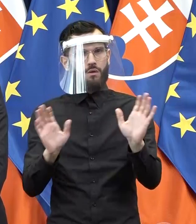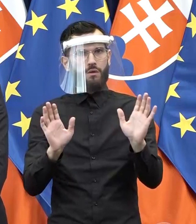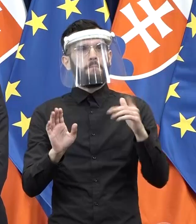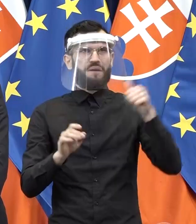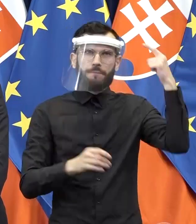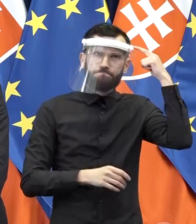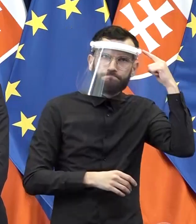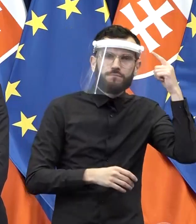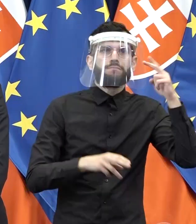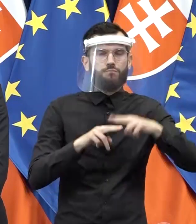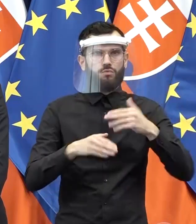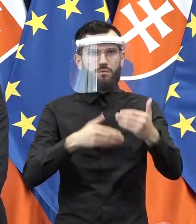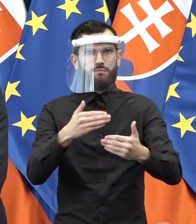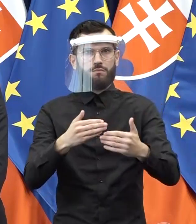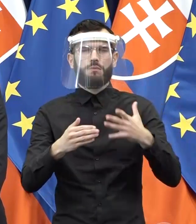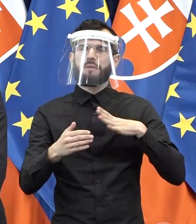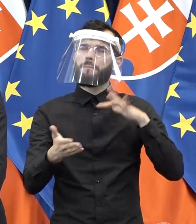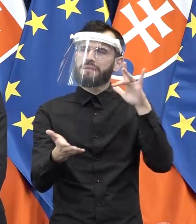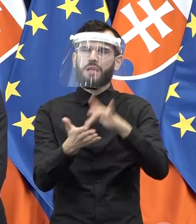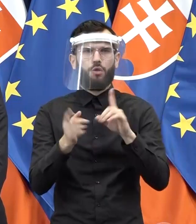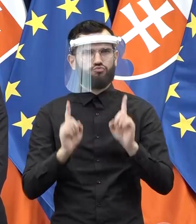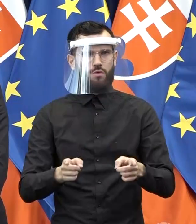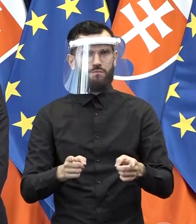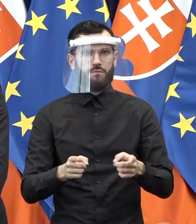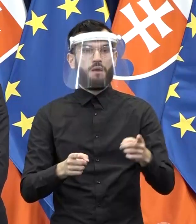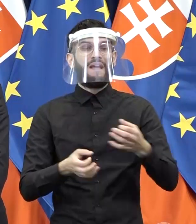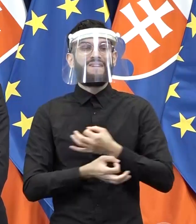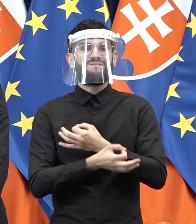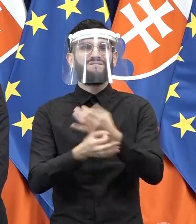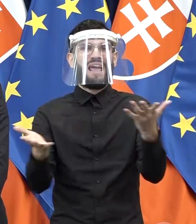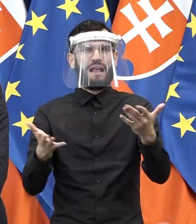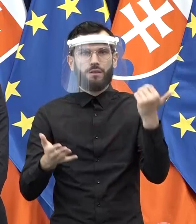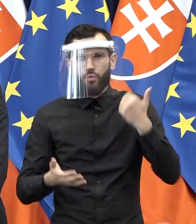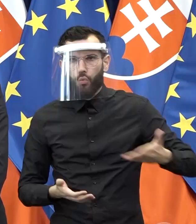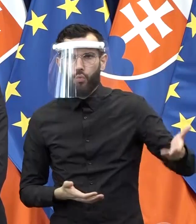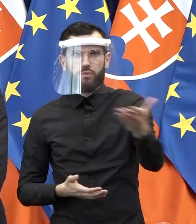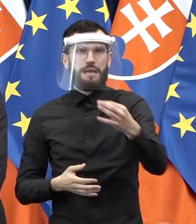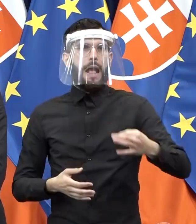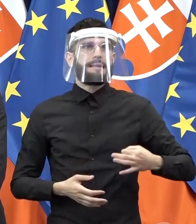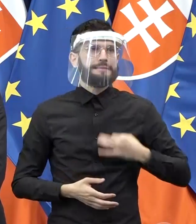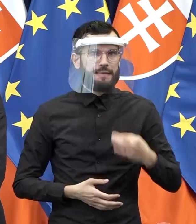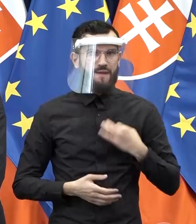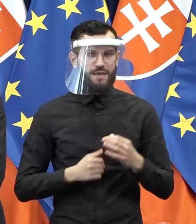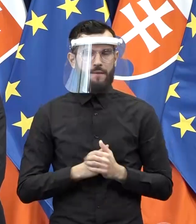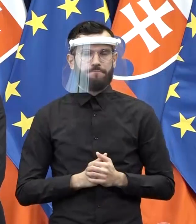v záujme. a s jediným cieľom chrániť verejný záujem, chrániť verejné zdravie